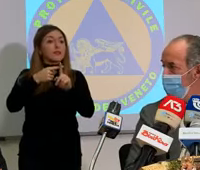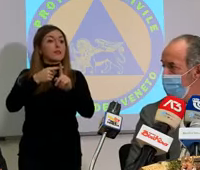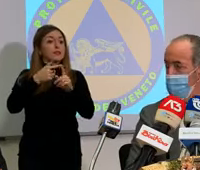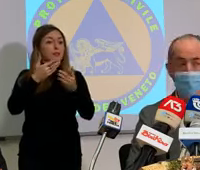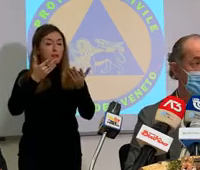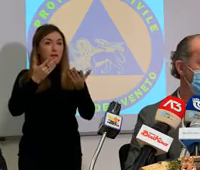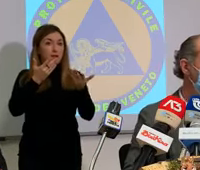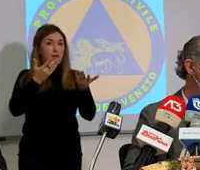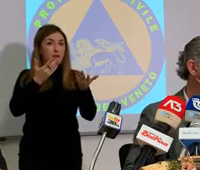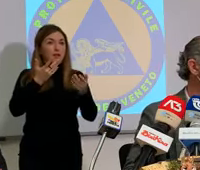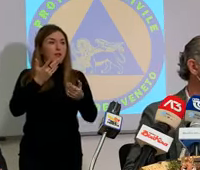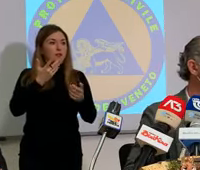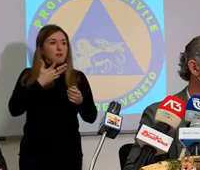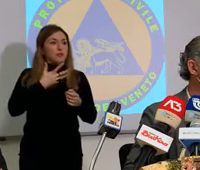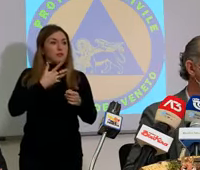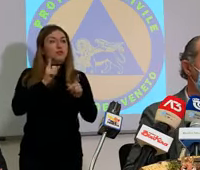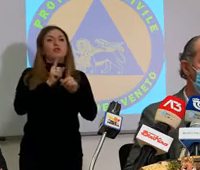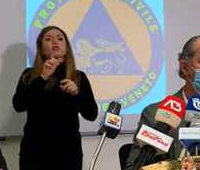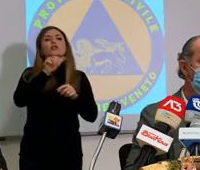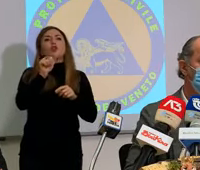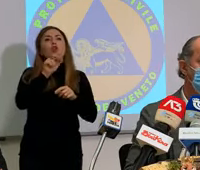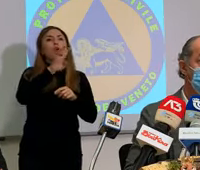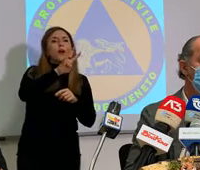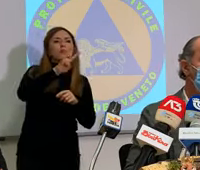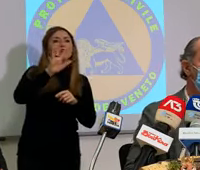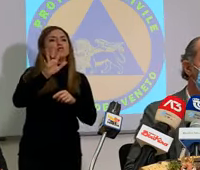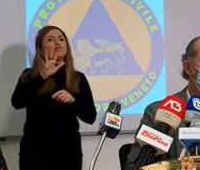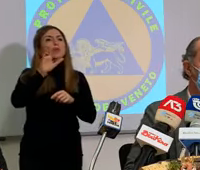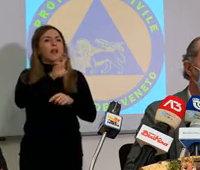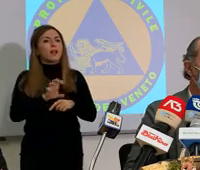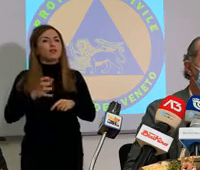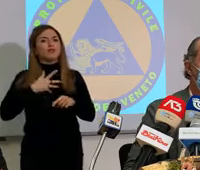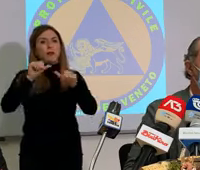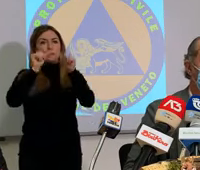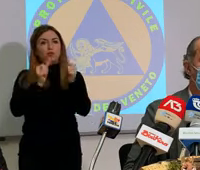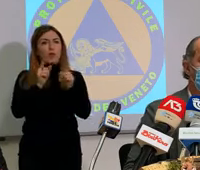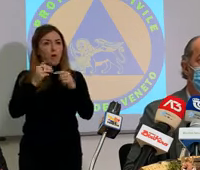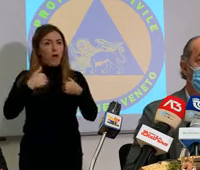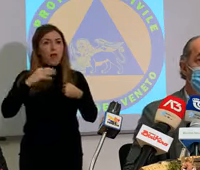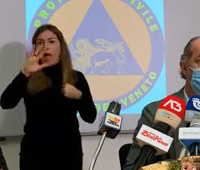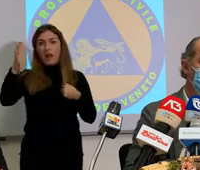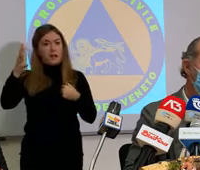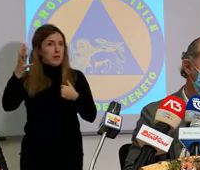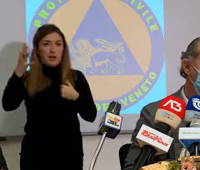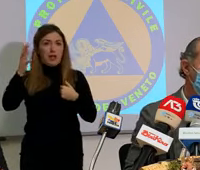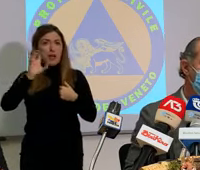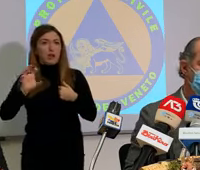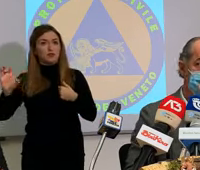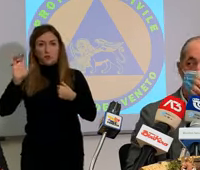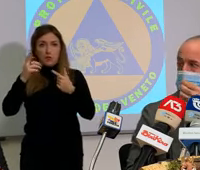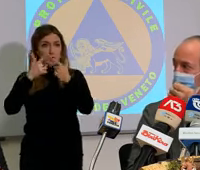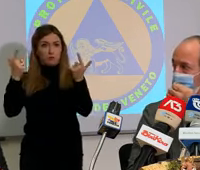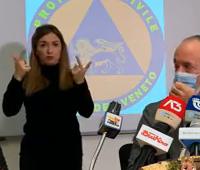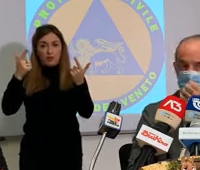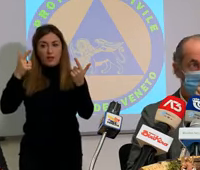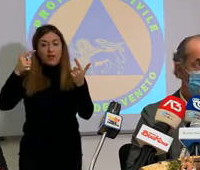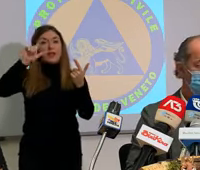4 5 regioni hanno il nostro modello molte regioni non hanno non hanno e race a non hanno strutture come come